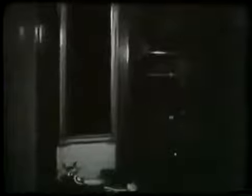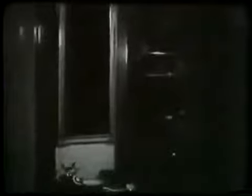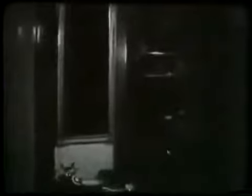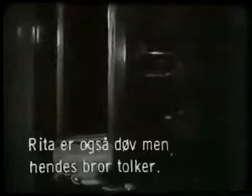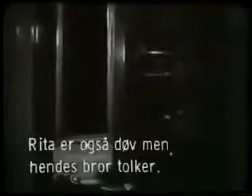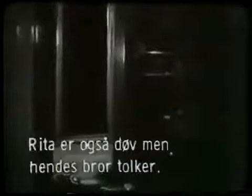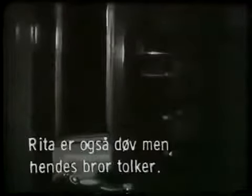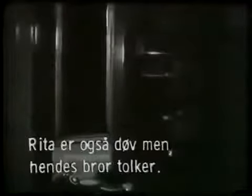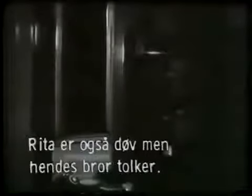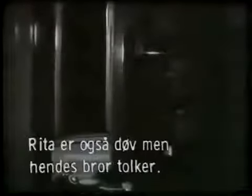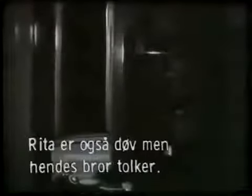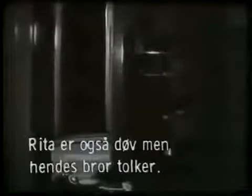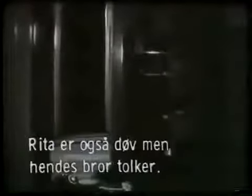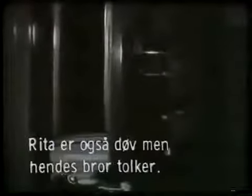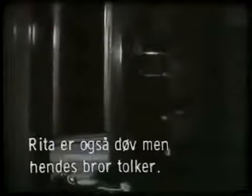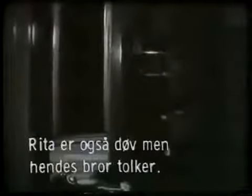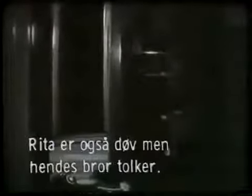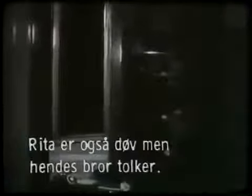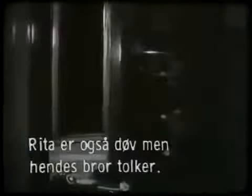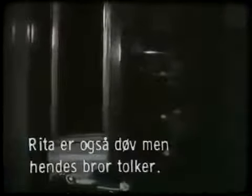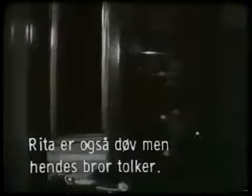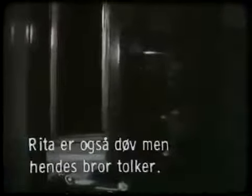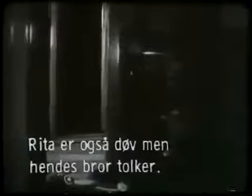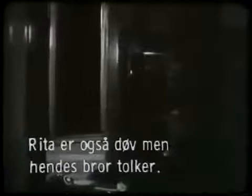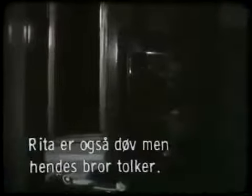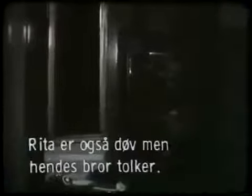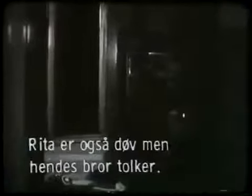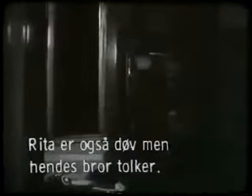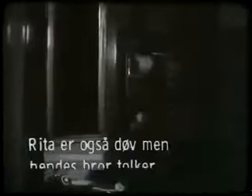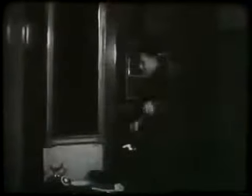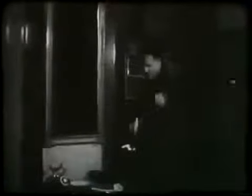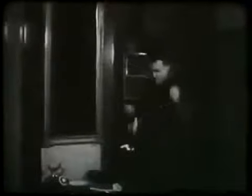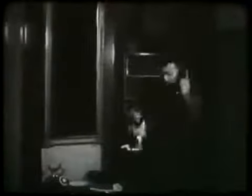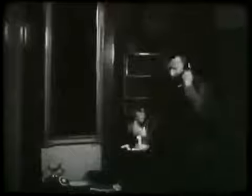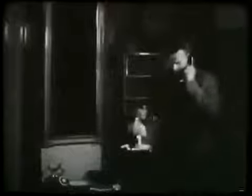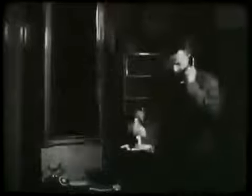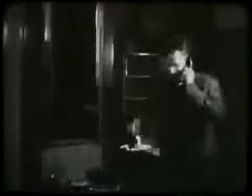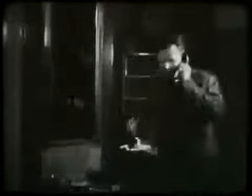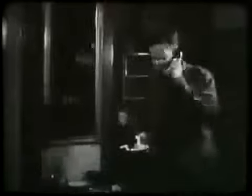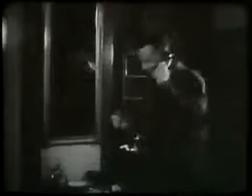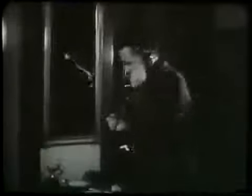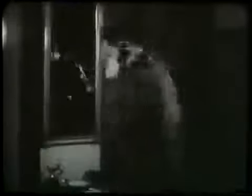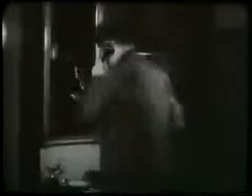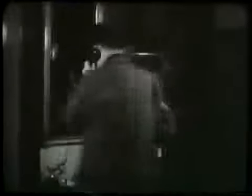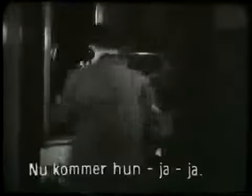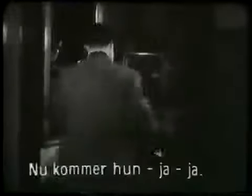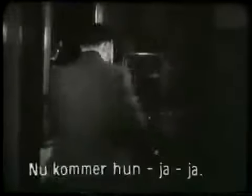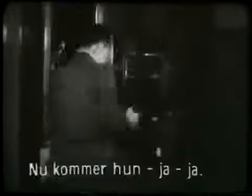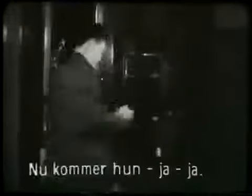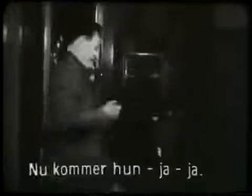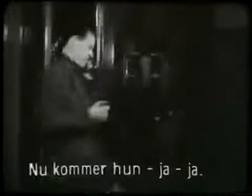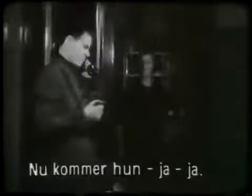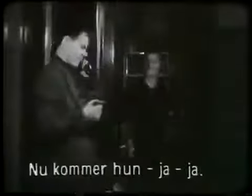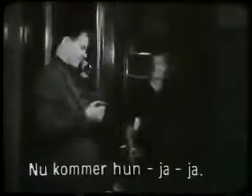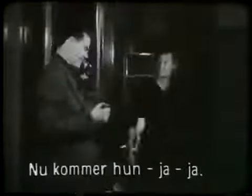Hjemme hos Rita er det hendes bror, der må fungere som tolk. For Rita er også død. Ja, nu kommer hun. Ja.